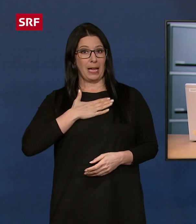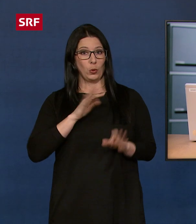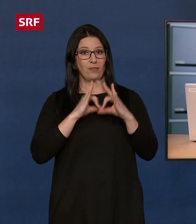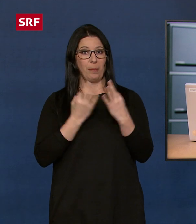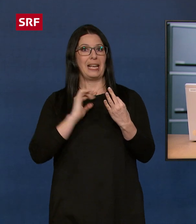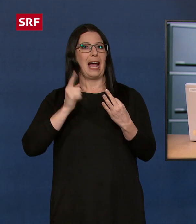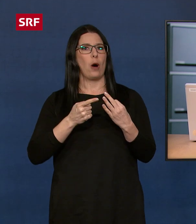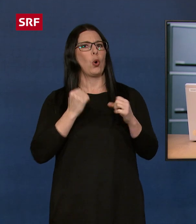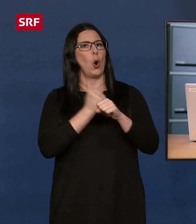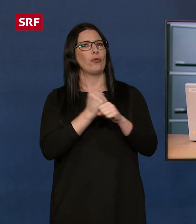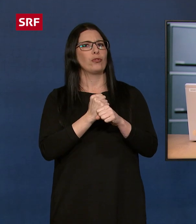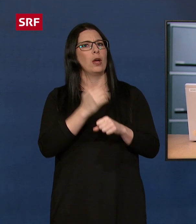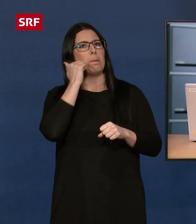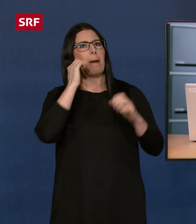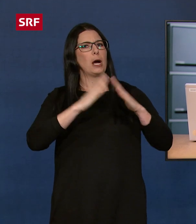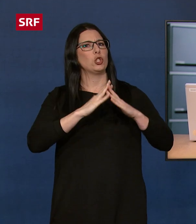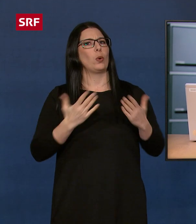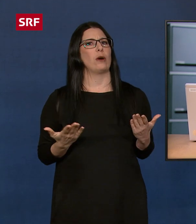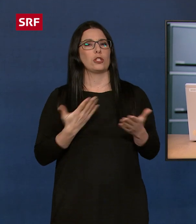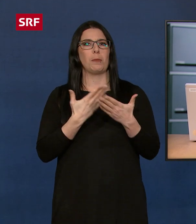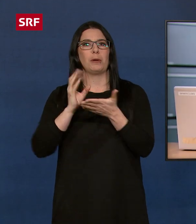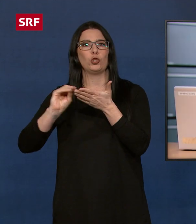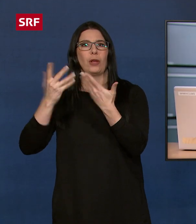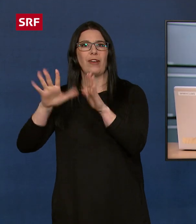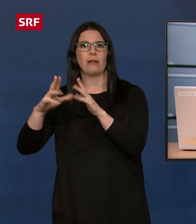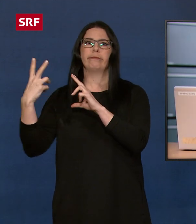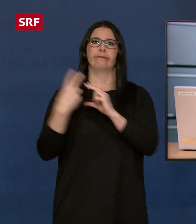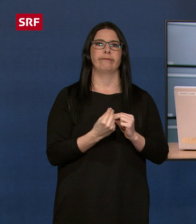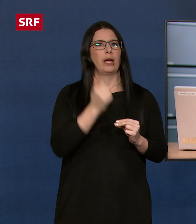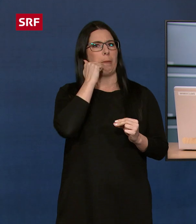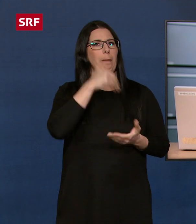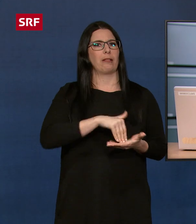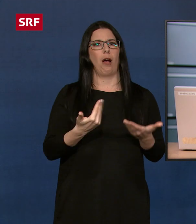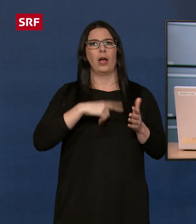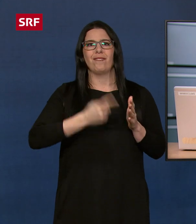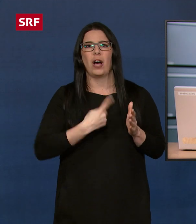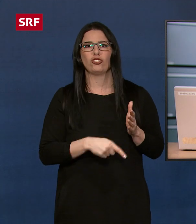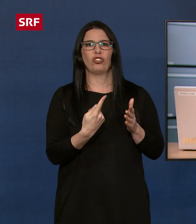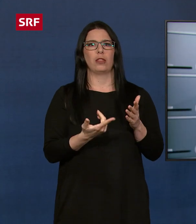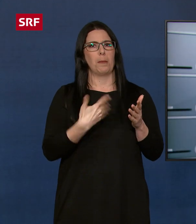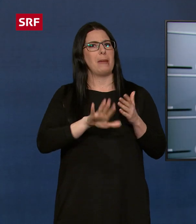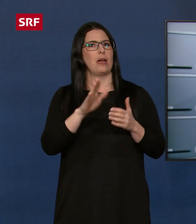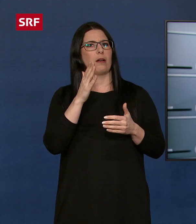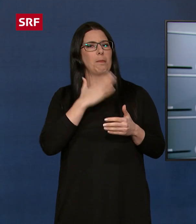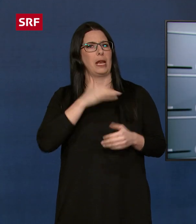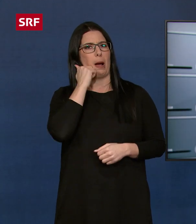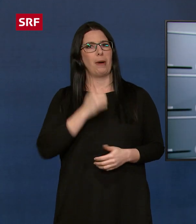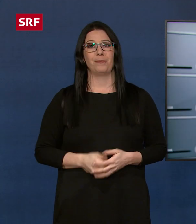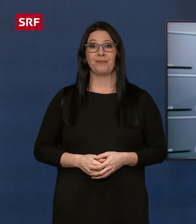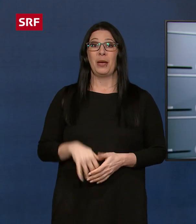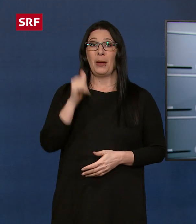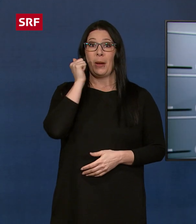auch meistens zu Mami zu Hause. Und so, wenn wir von Schulhause kommen, sie waschen und solche Dinge macht Messe. Mama bettet